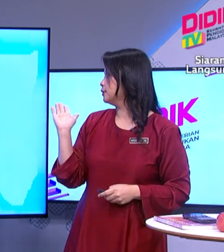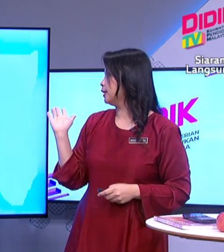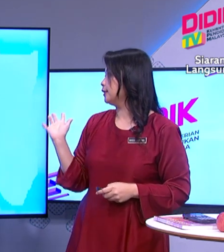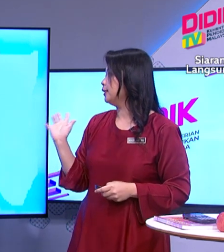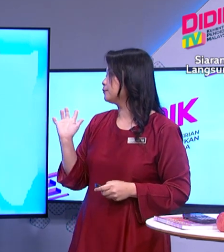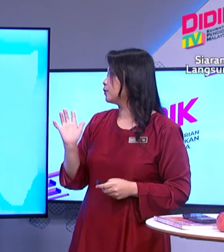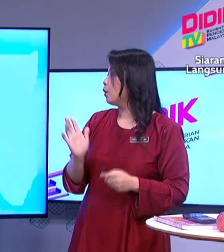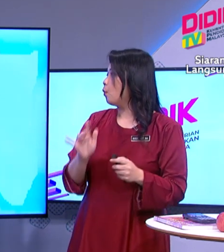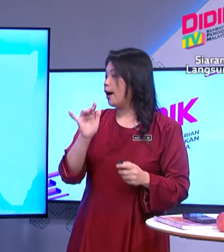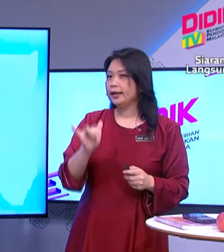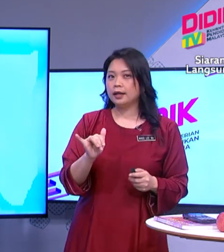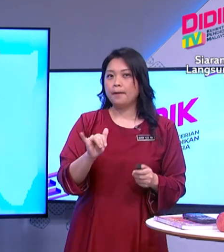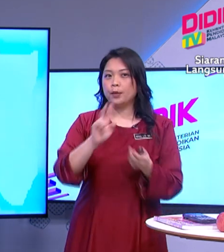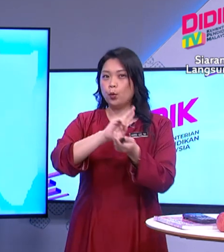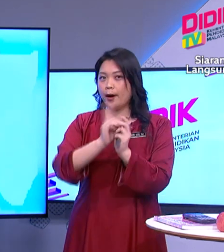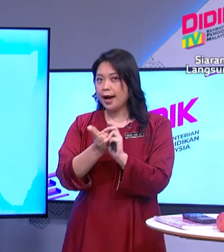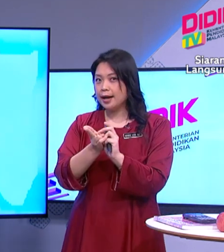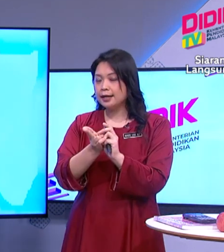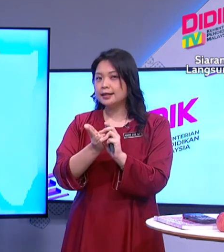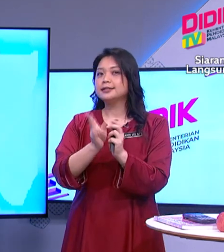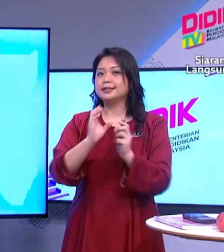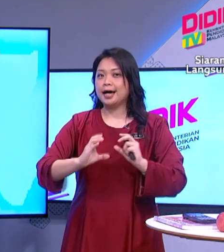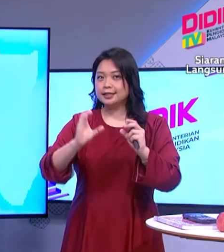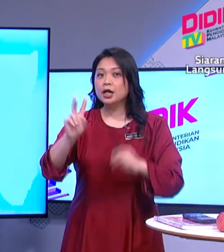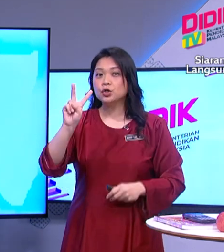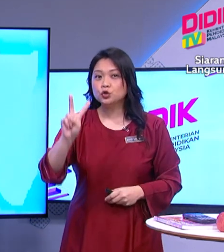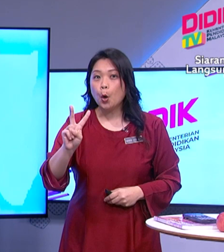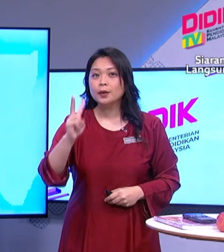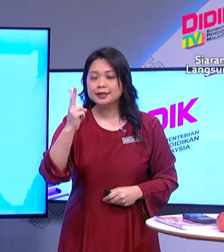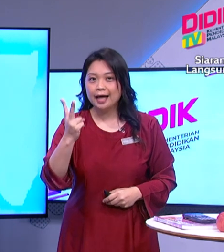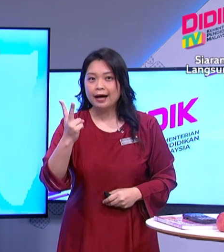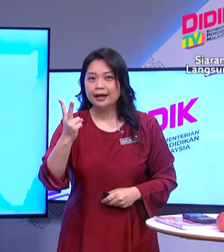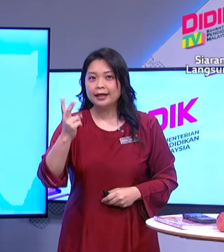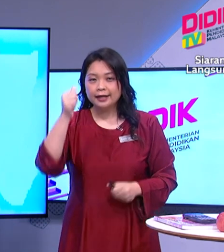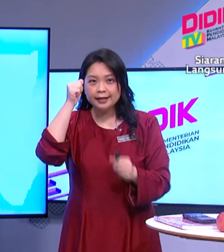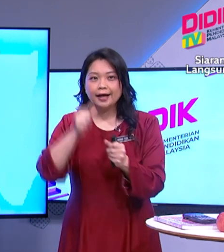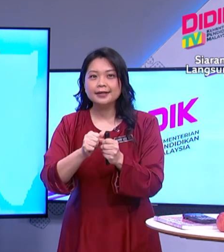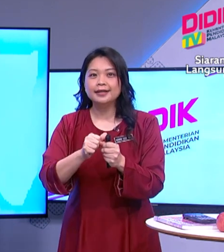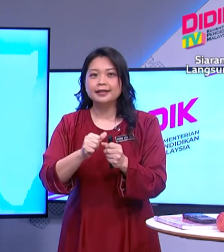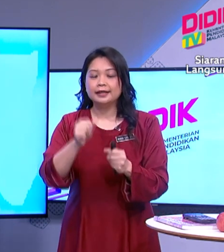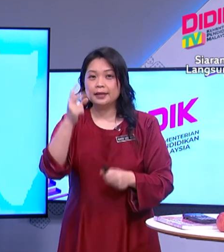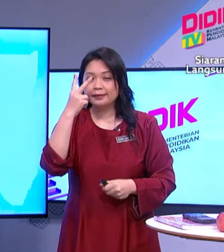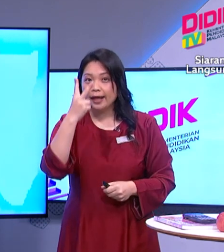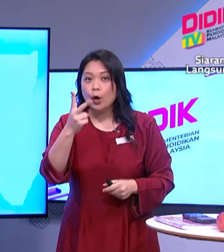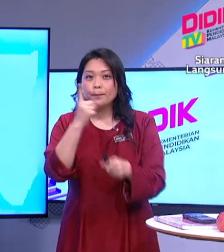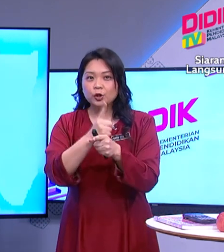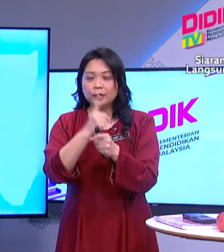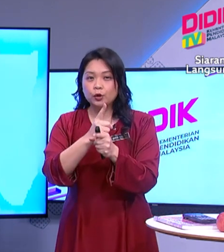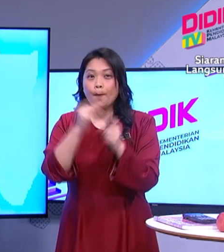nyanyi we bau ubah secara songsang ingat ah genep tengok betul-betul